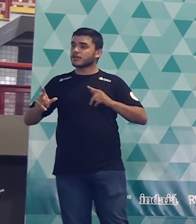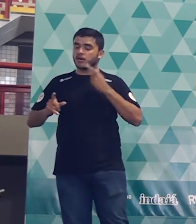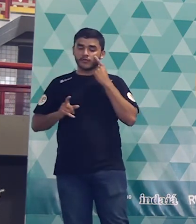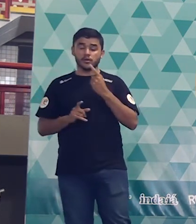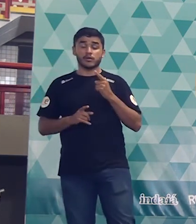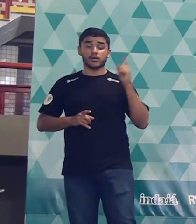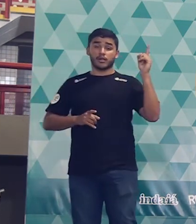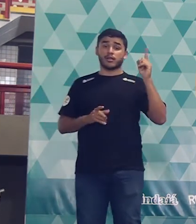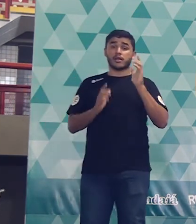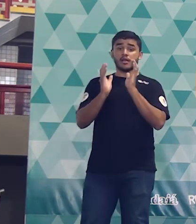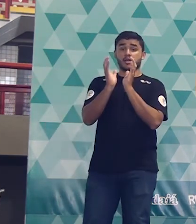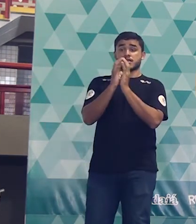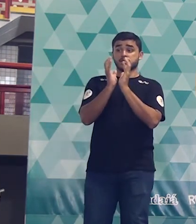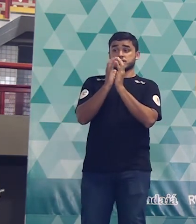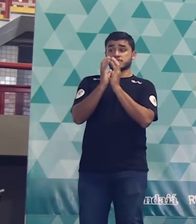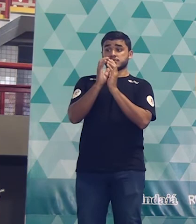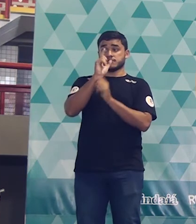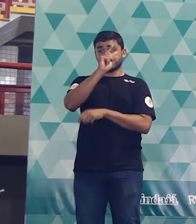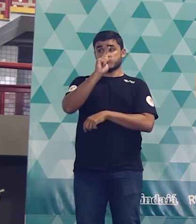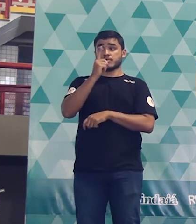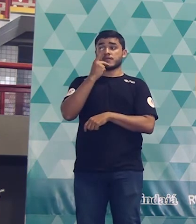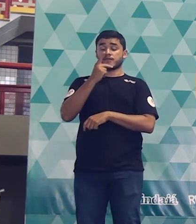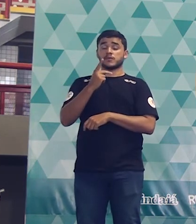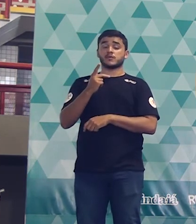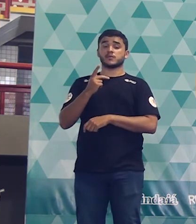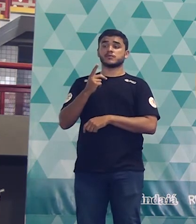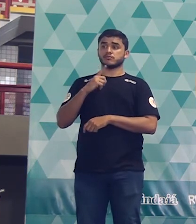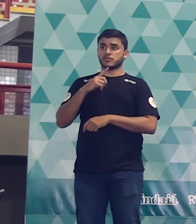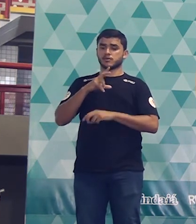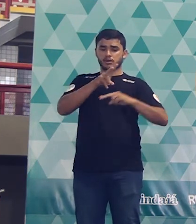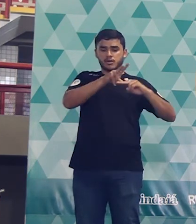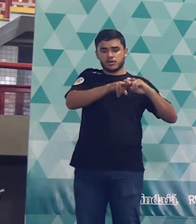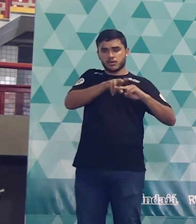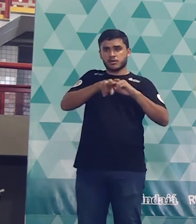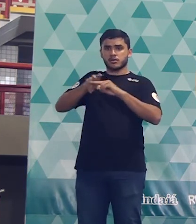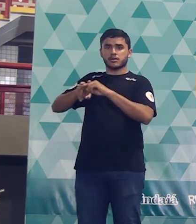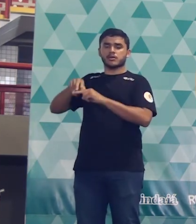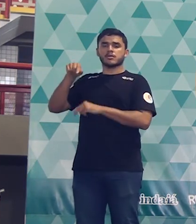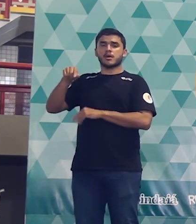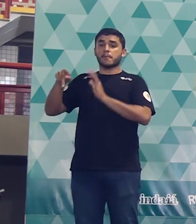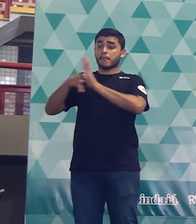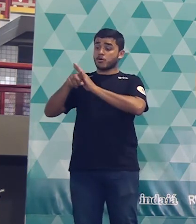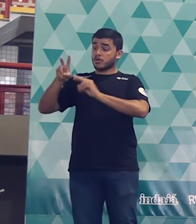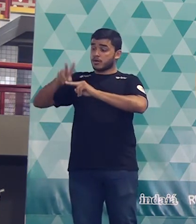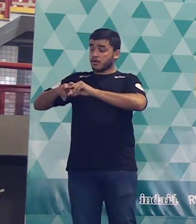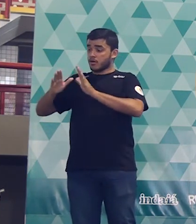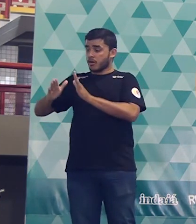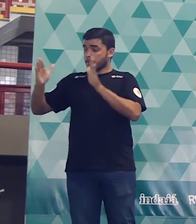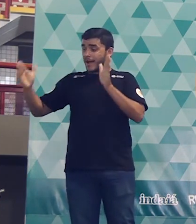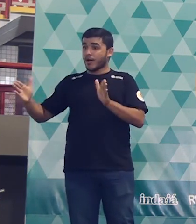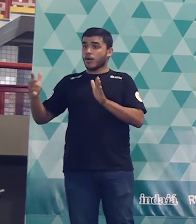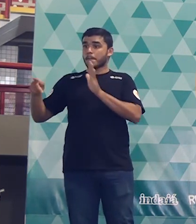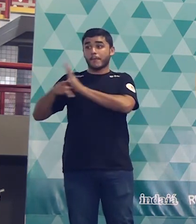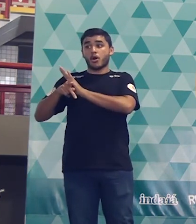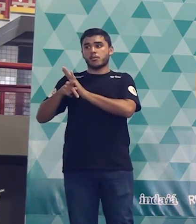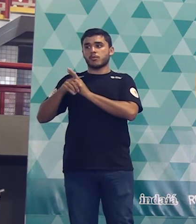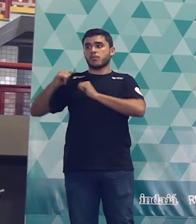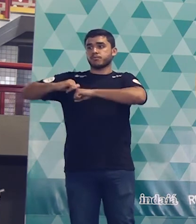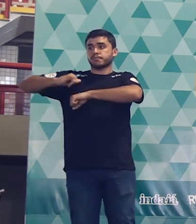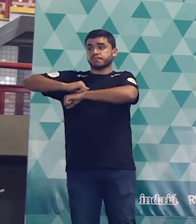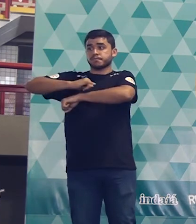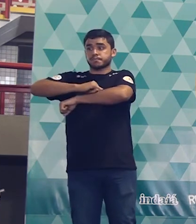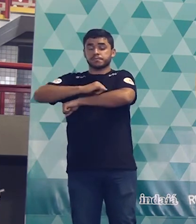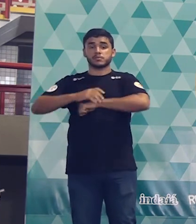Recife, tem assento especial para obeso. Não sei se de Fortaleza já tem. Às vezes é só a plaquinha, né? Mas o banco é o mesmo,